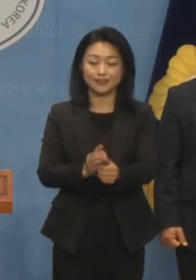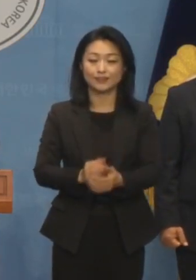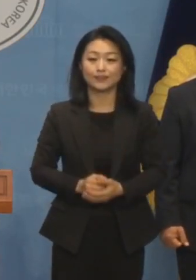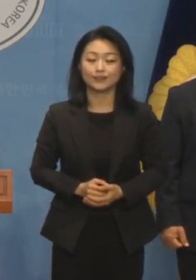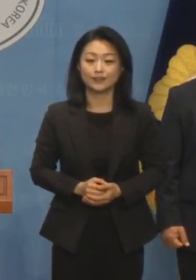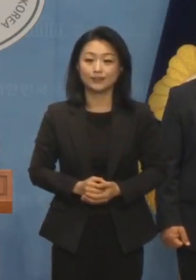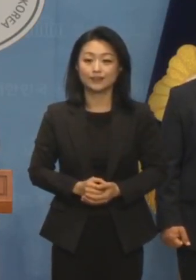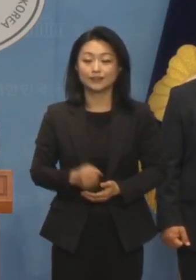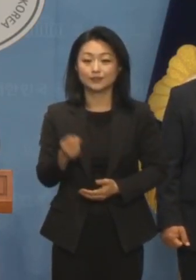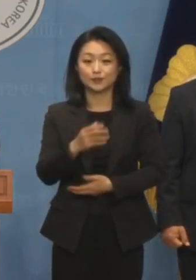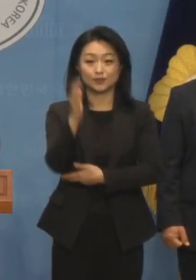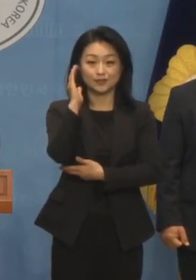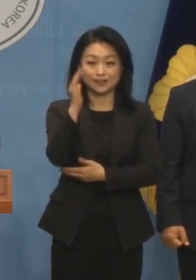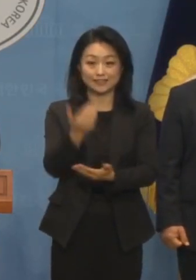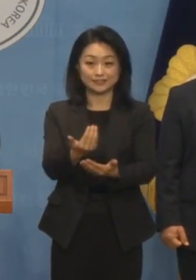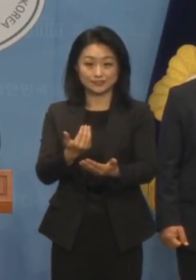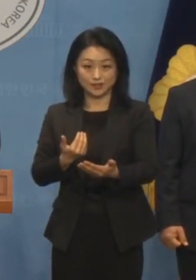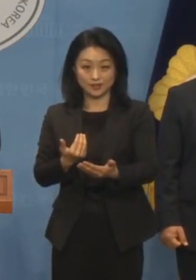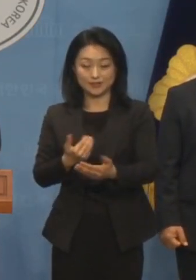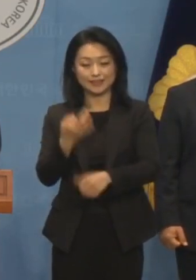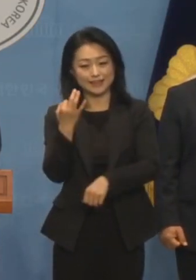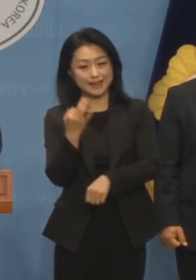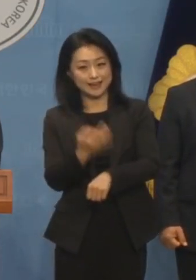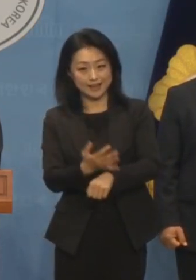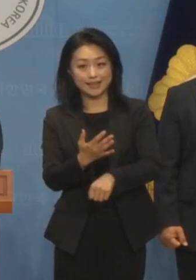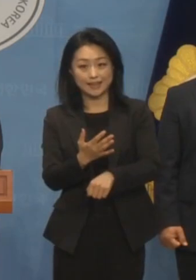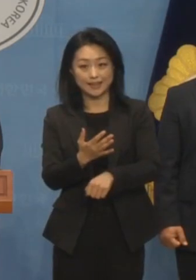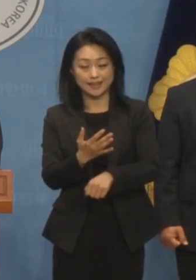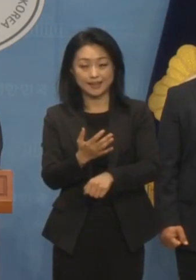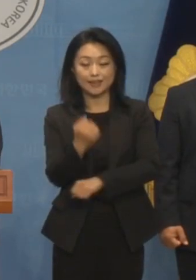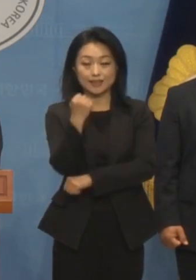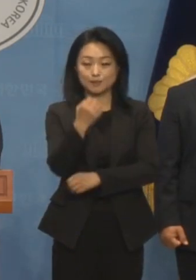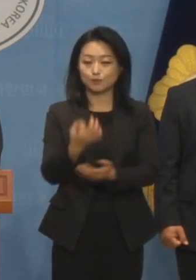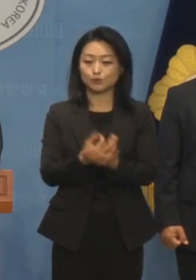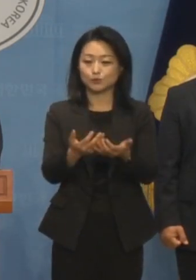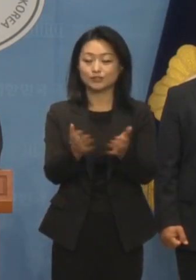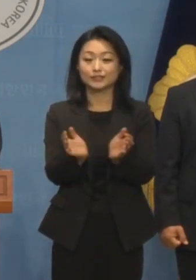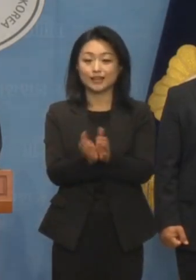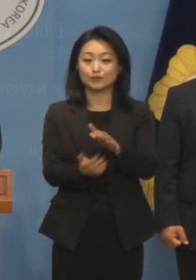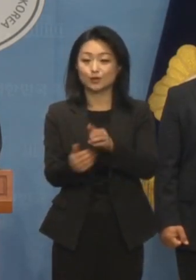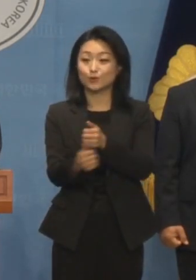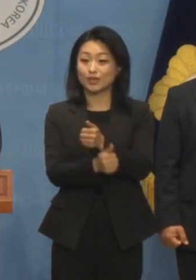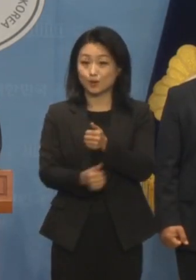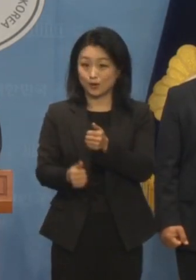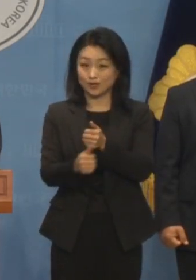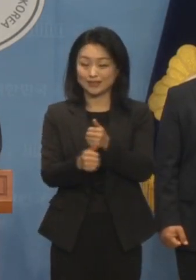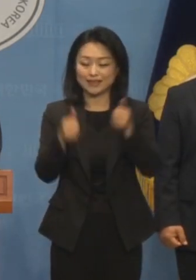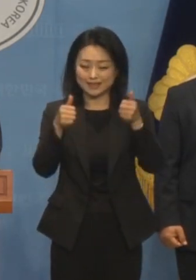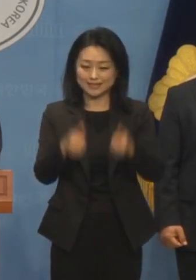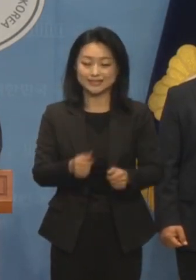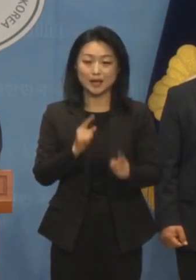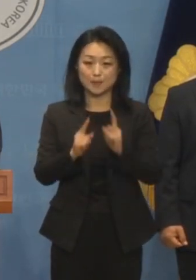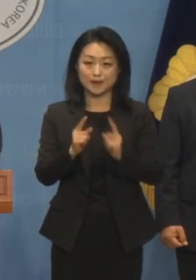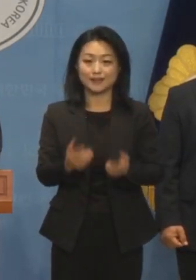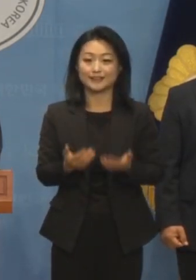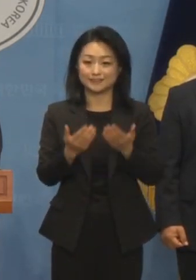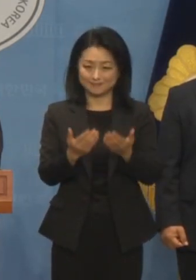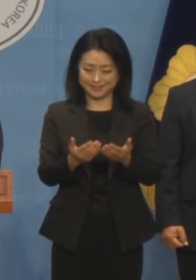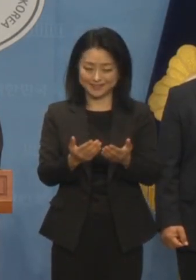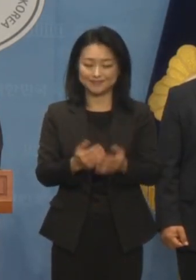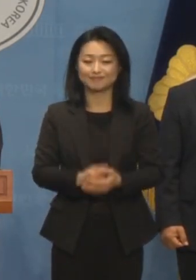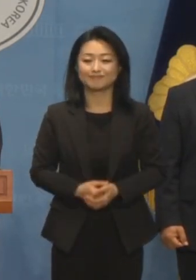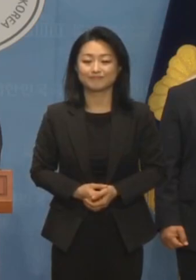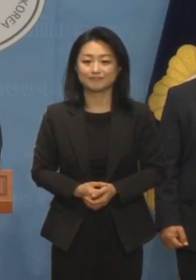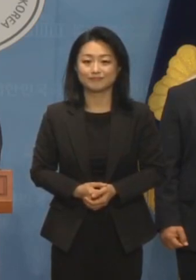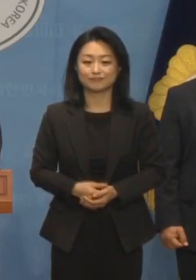그리고 기자회견문 낭독에 앞서서 간략하게나마 우리 기본소득당 신임 최고위원분들의 인사 말씀이 있겠습니다.